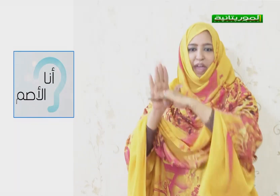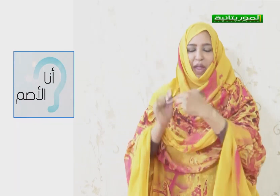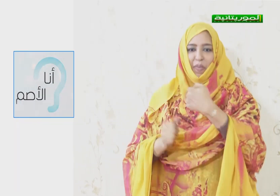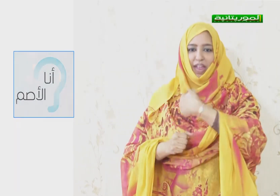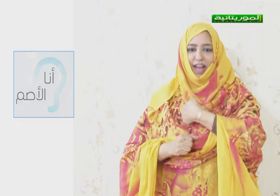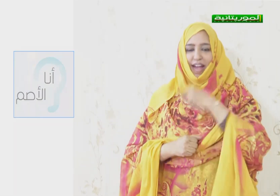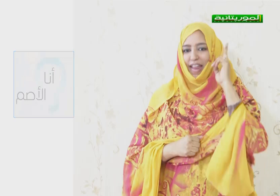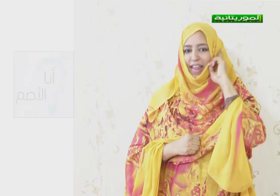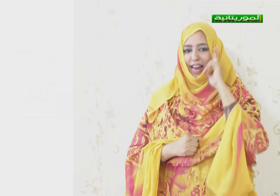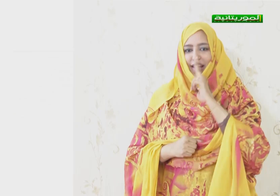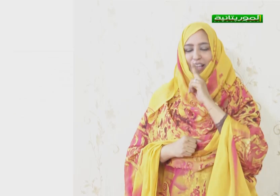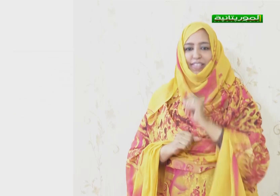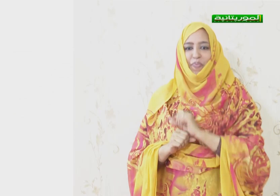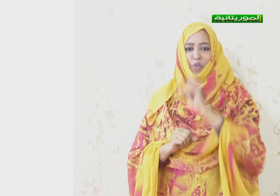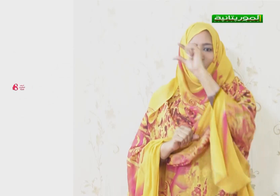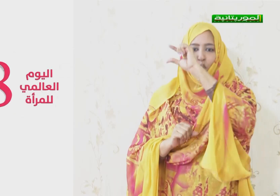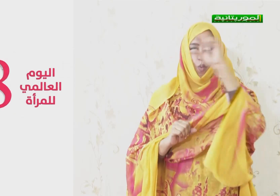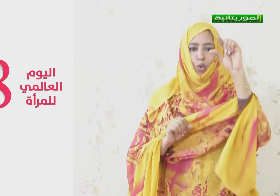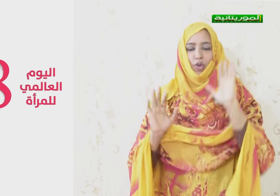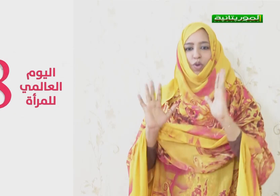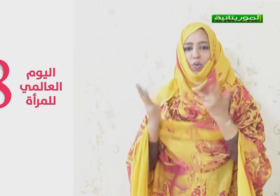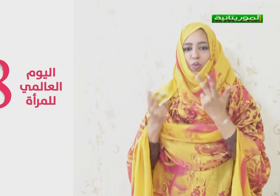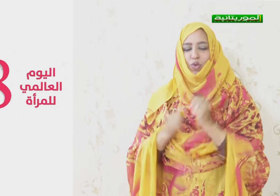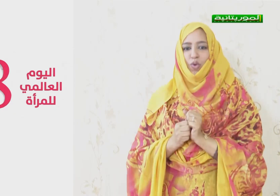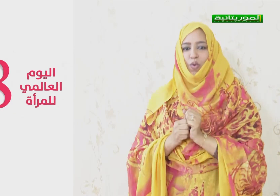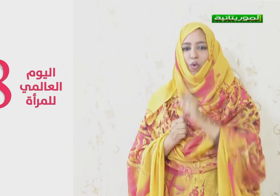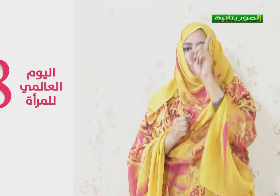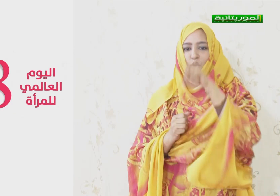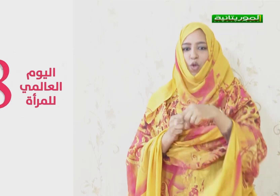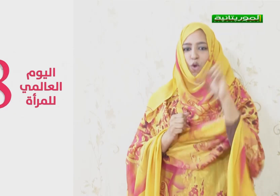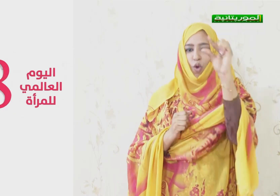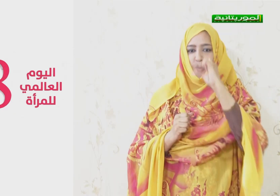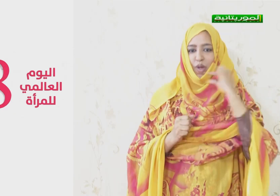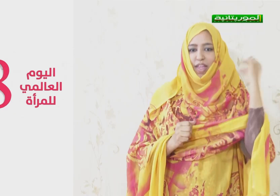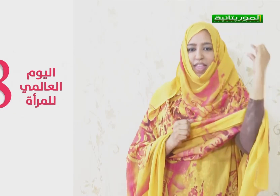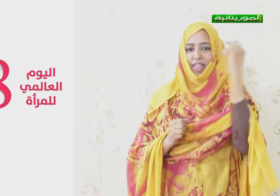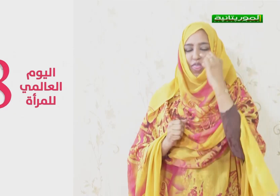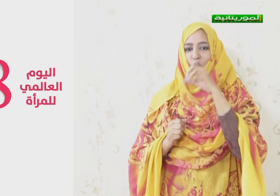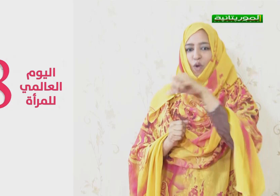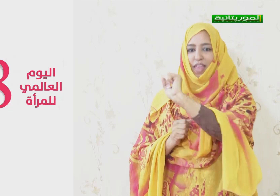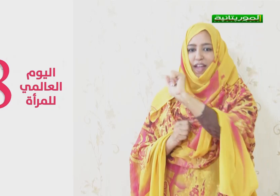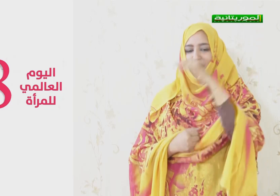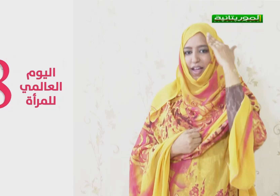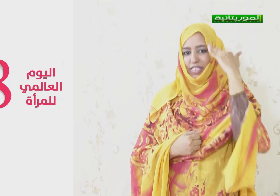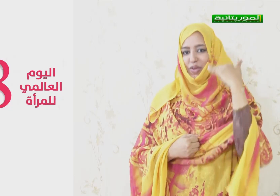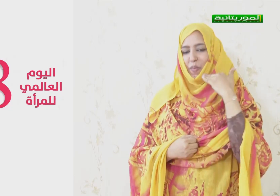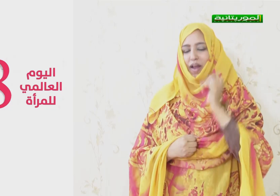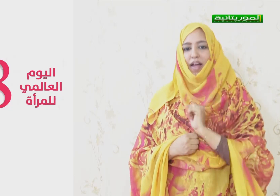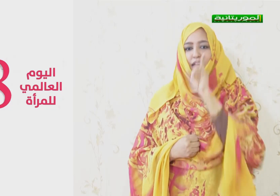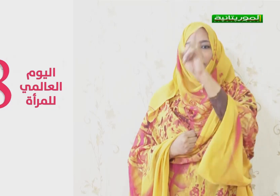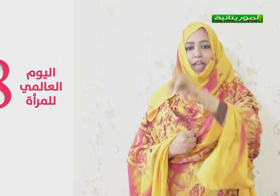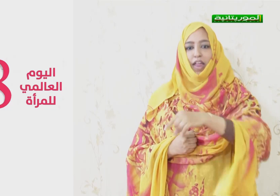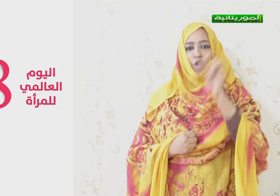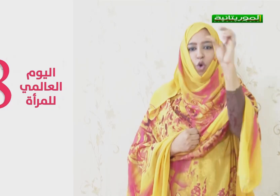الأصم. موضوعنا اليوم حول اليوم العالمي للمرأة. أهلا بكم. اليوم الدولي